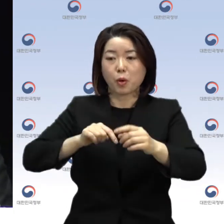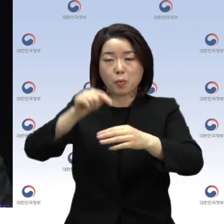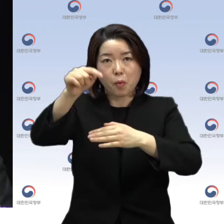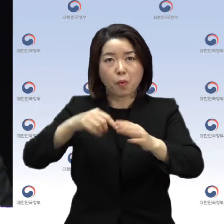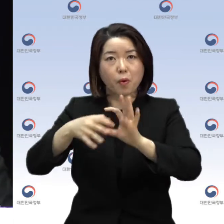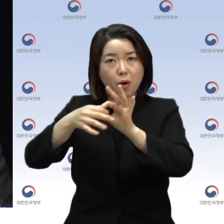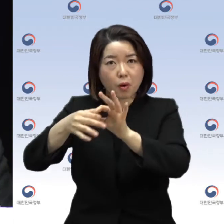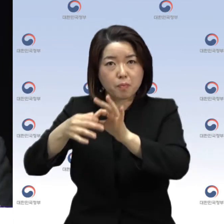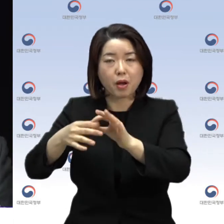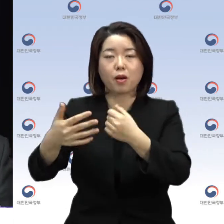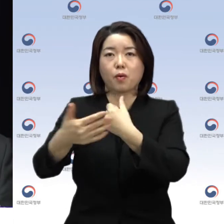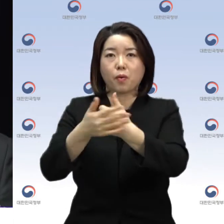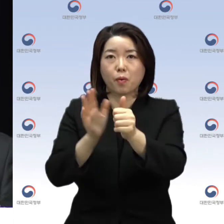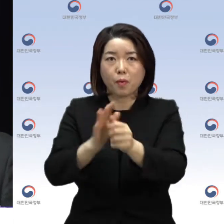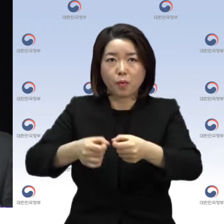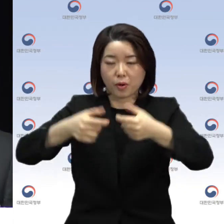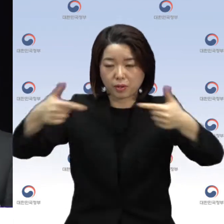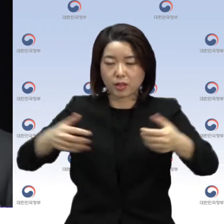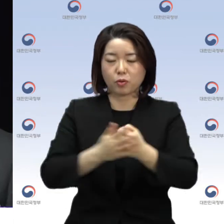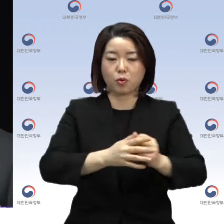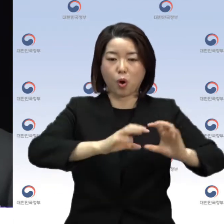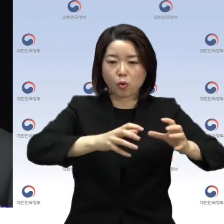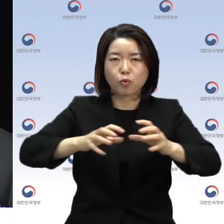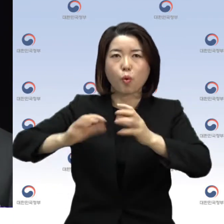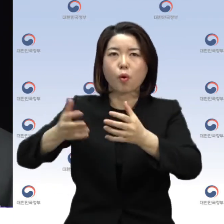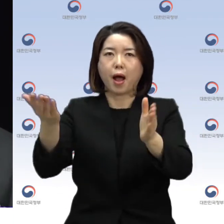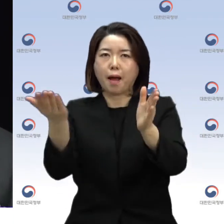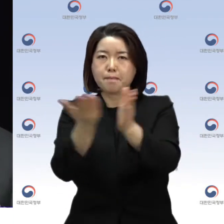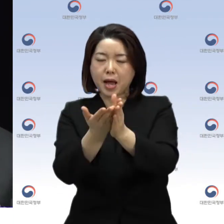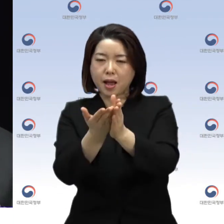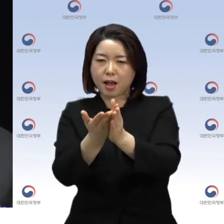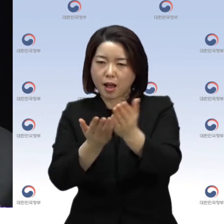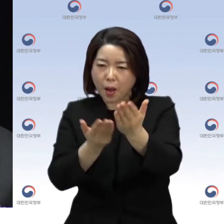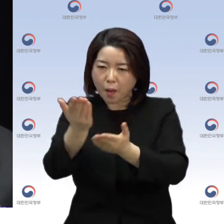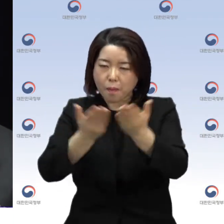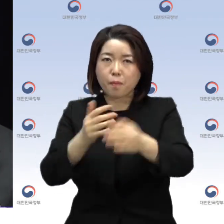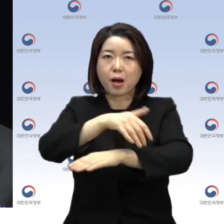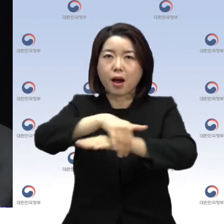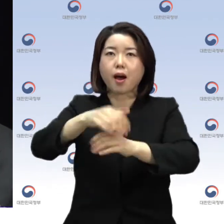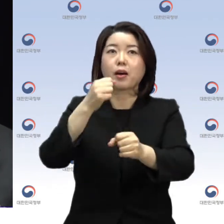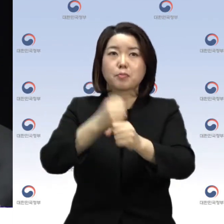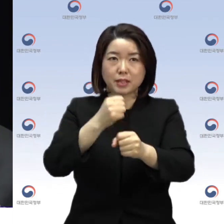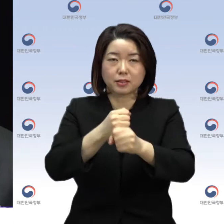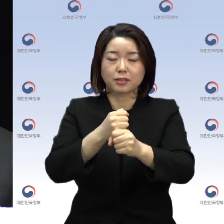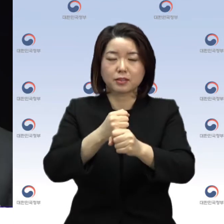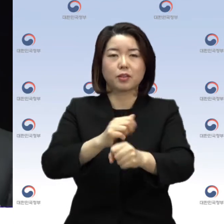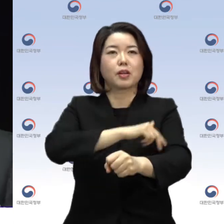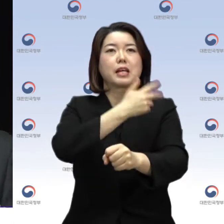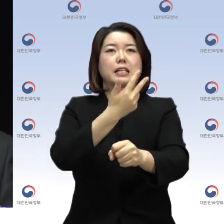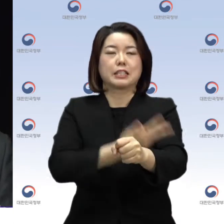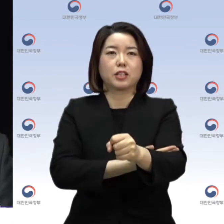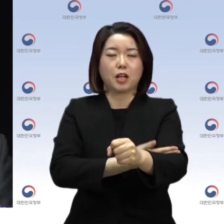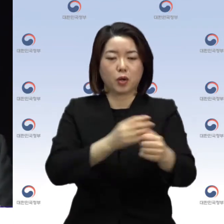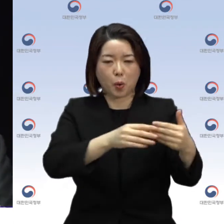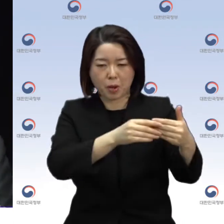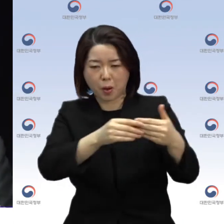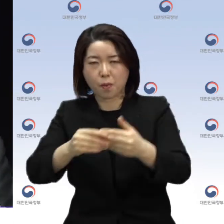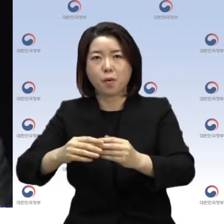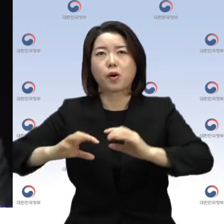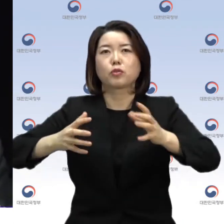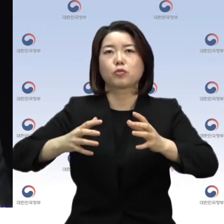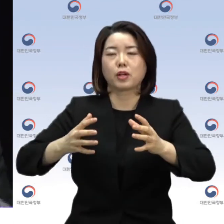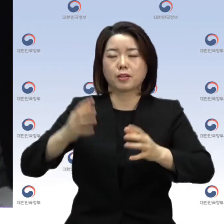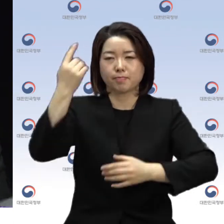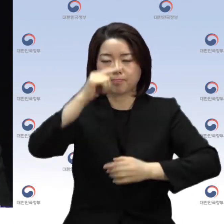확대하는 한편 국가별 맞춤형 통상 전략을 수립해서 저작권 선도